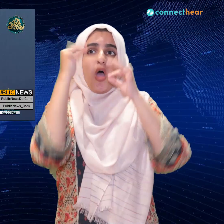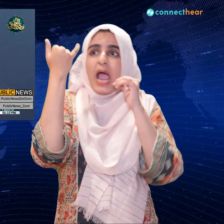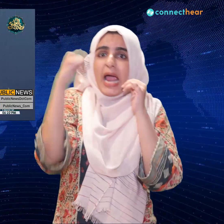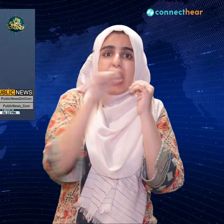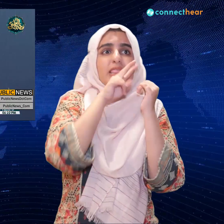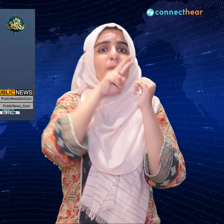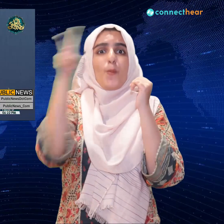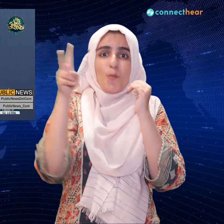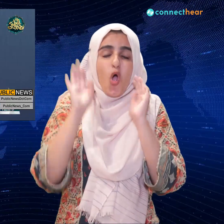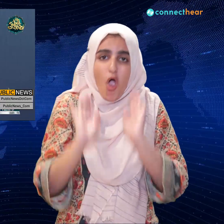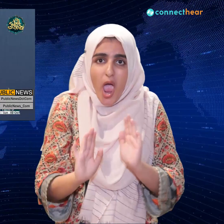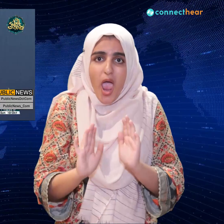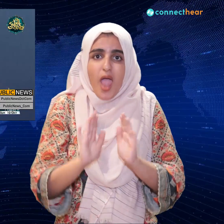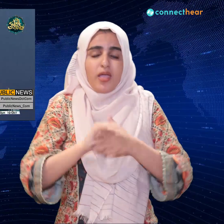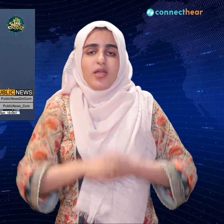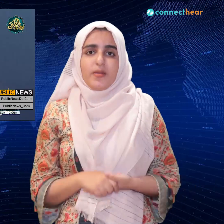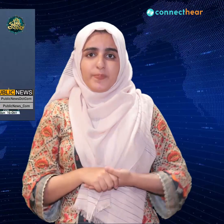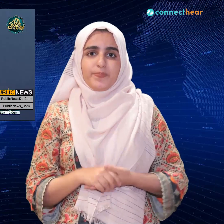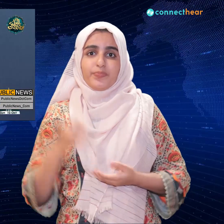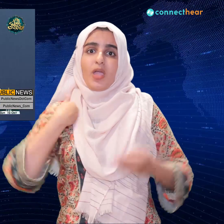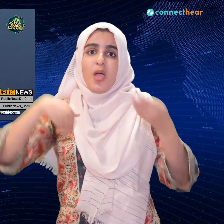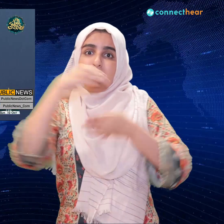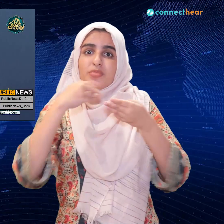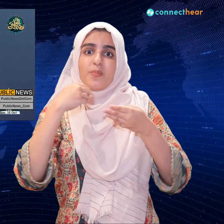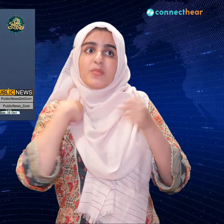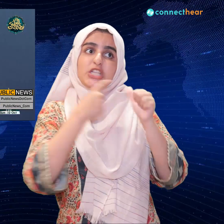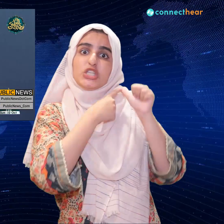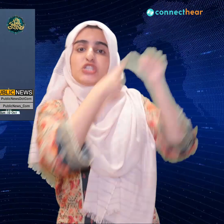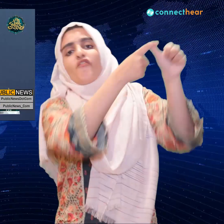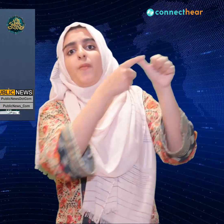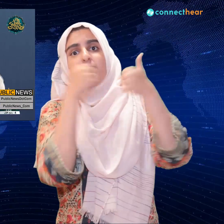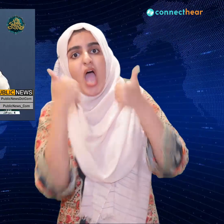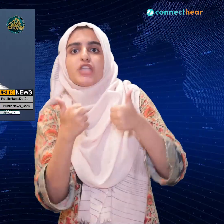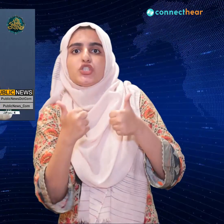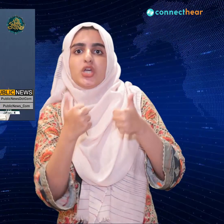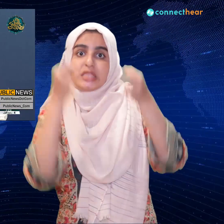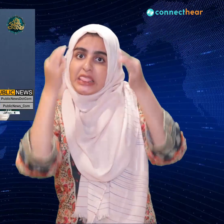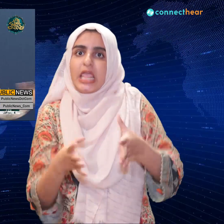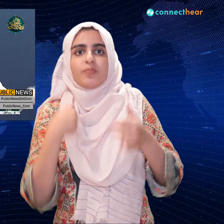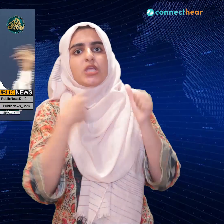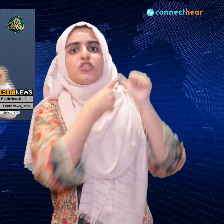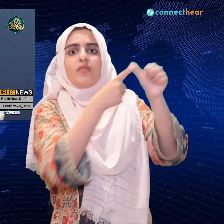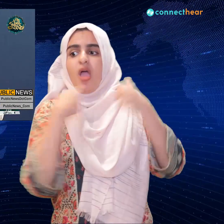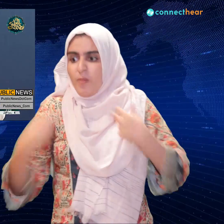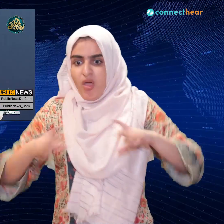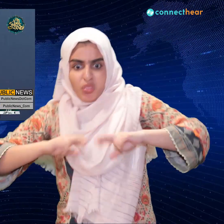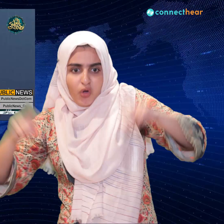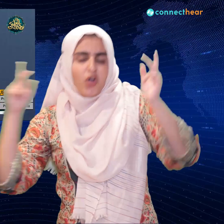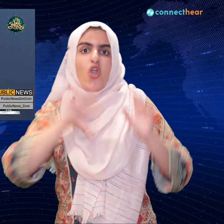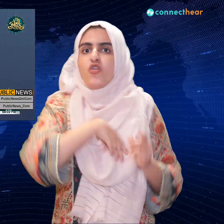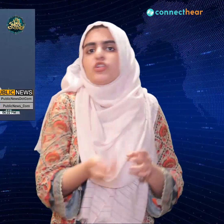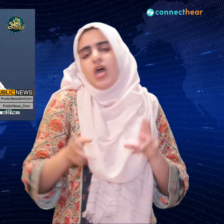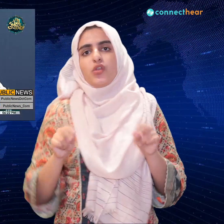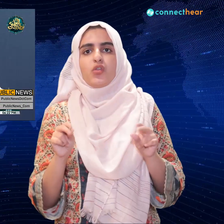گستاخی کرتے ہیں ان کی شان میں, اس کے اوپر ایک بڑا زبردست انٹلیکچوئل قسم کا جواب جائے گا, بجائے اس کے کہ ہم اپنا توڑ پھوڑ کر کے اور